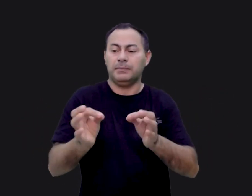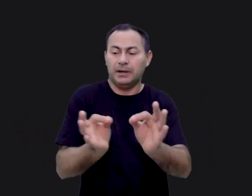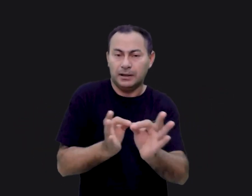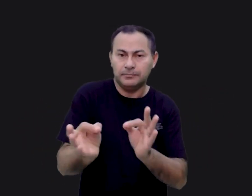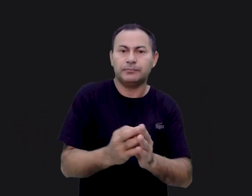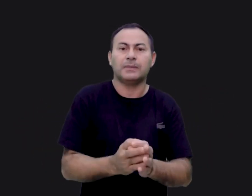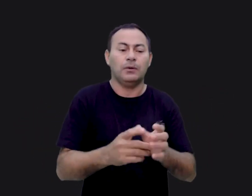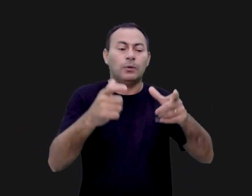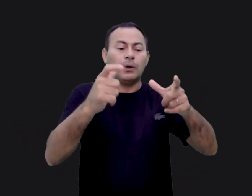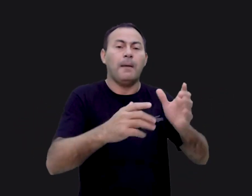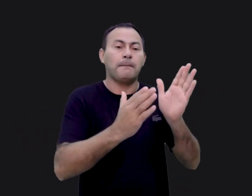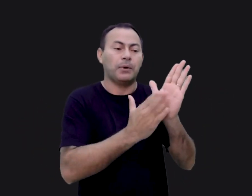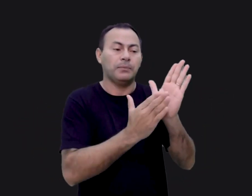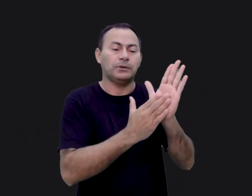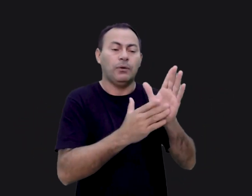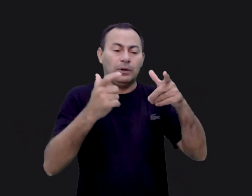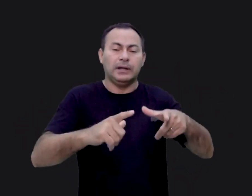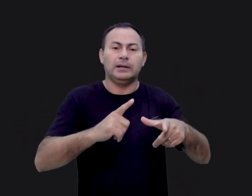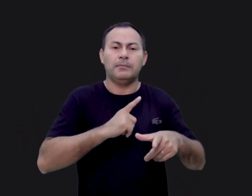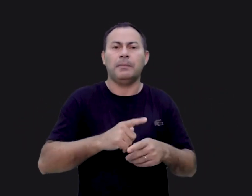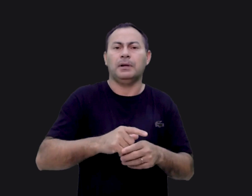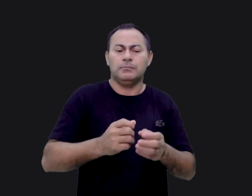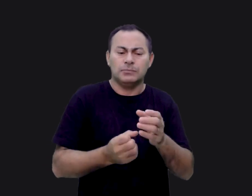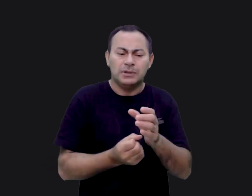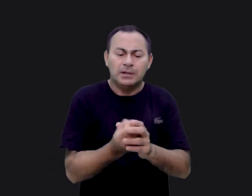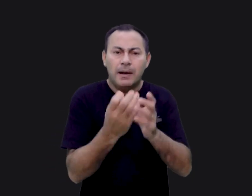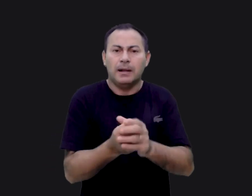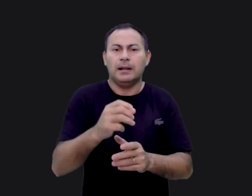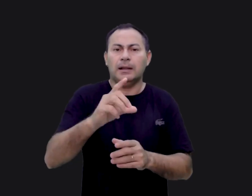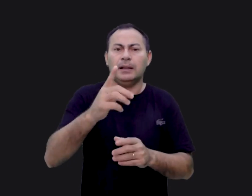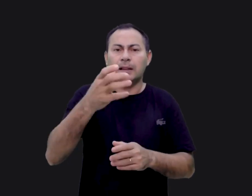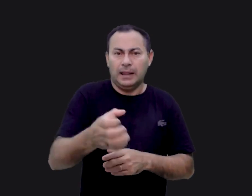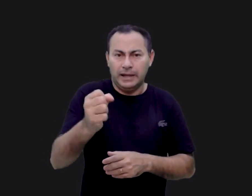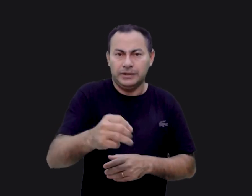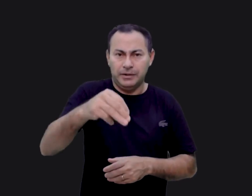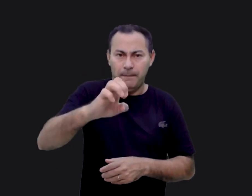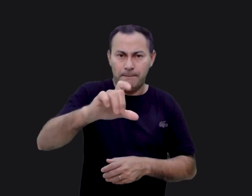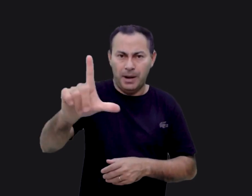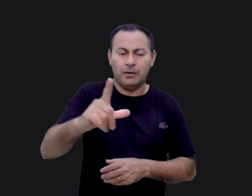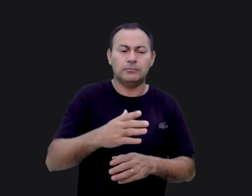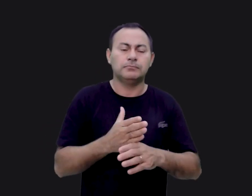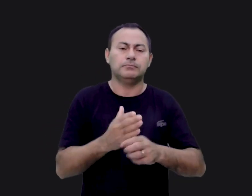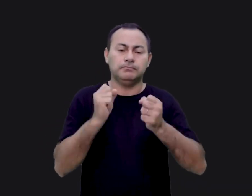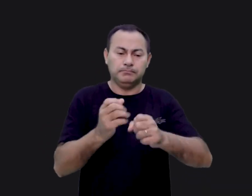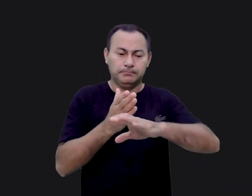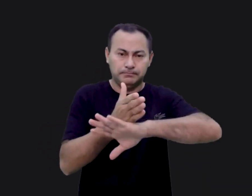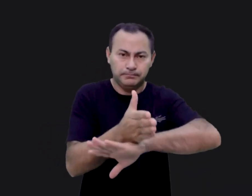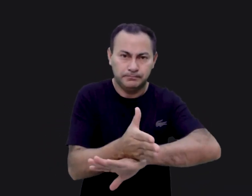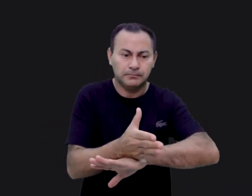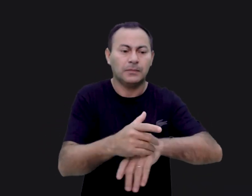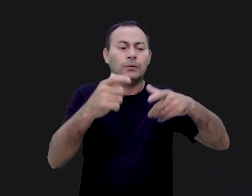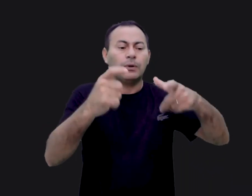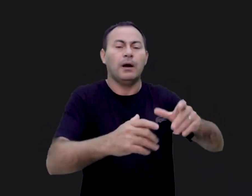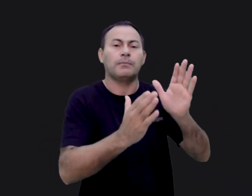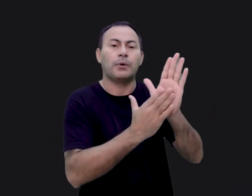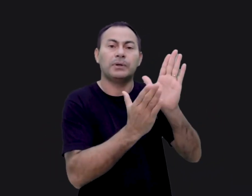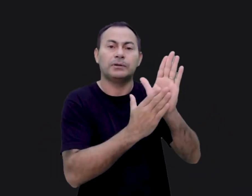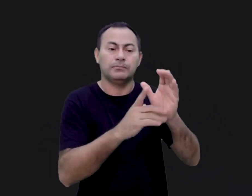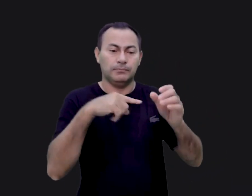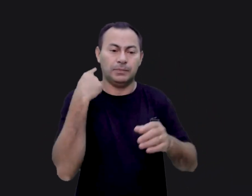Prometida. A terra que mana leite e mel. Uma terra muito fértil e frutífera. Eles deveriam entrar na Terra Prometida.